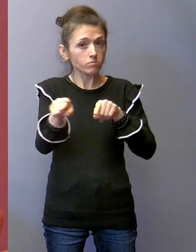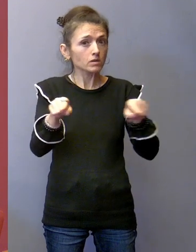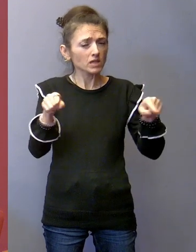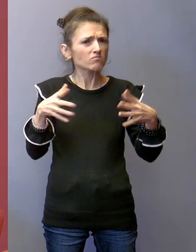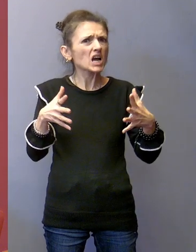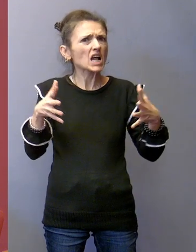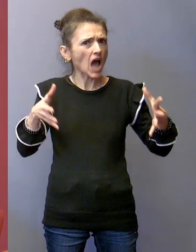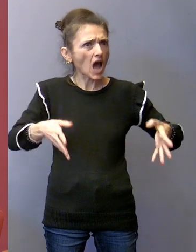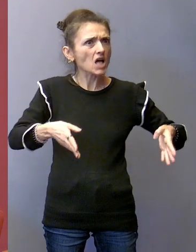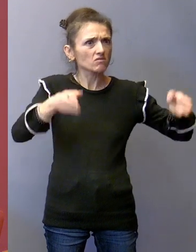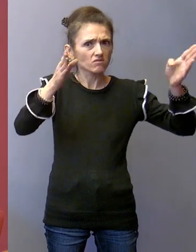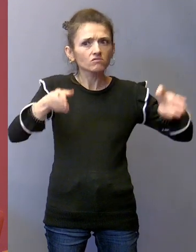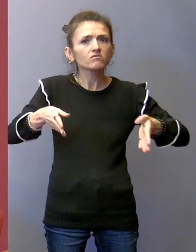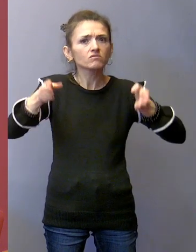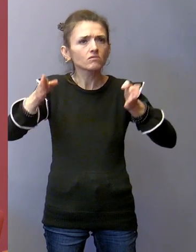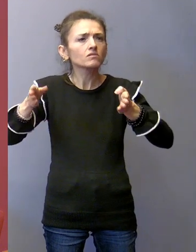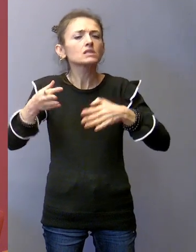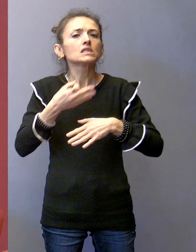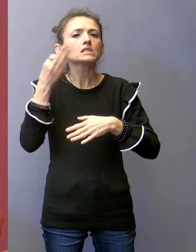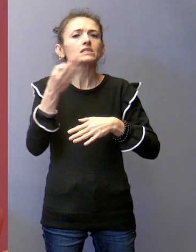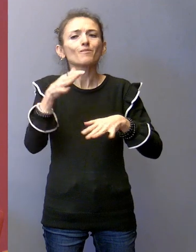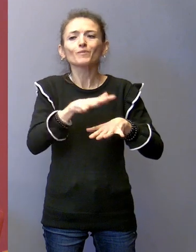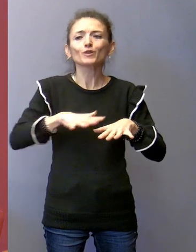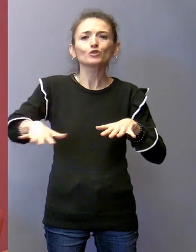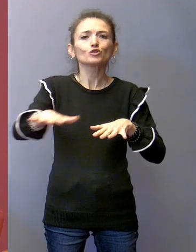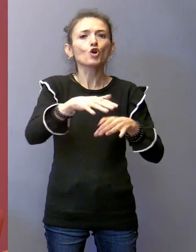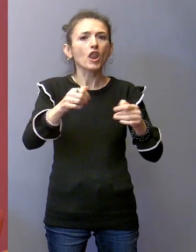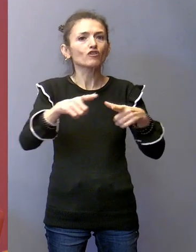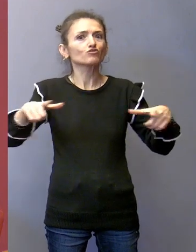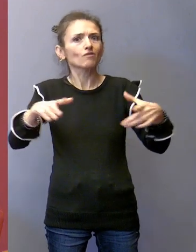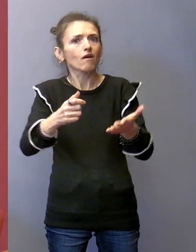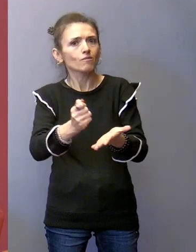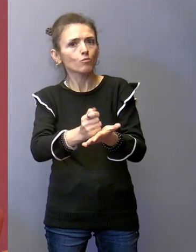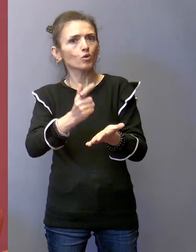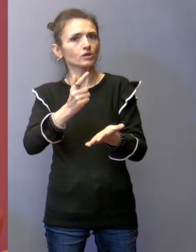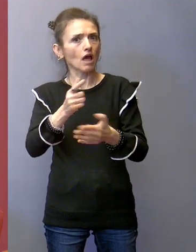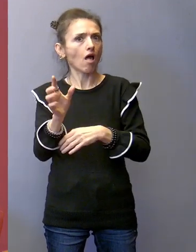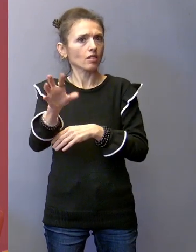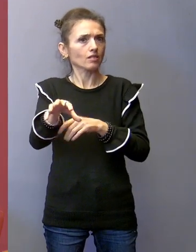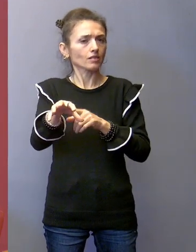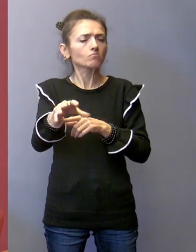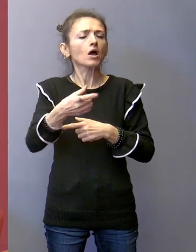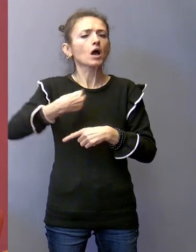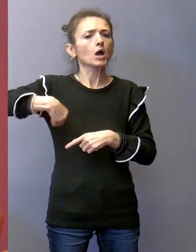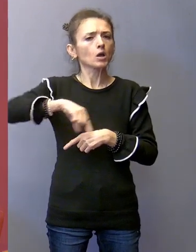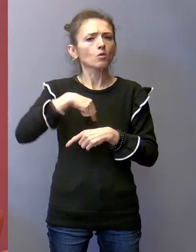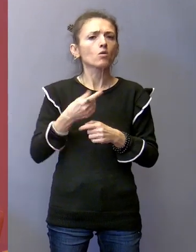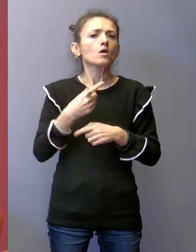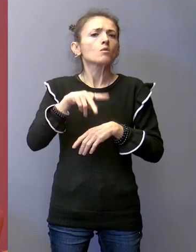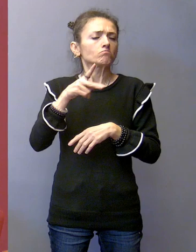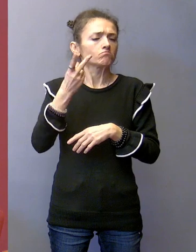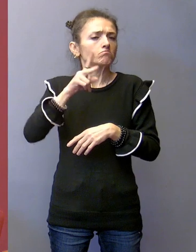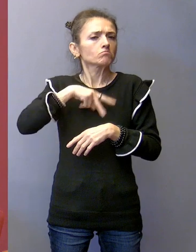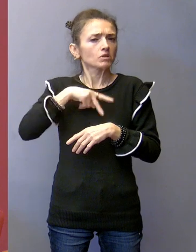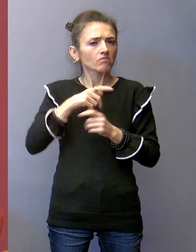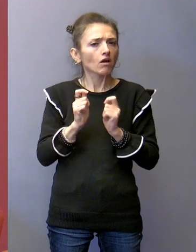rilevanti e collocati in ambiti cittadini significativi Ok quindi sostanzialmente dice Noi abbiamo venduto a privati c'è stata la